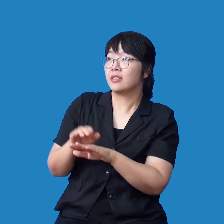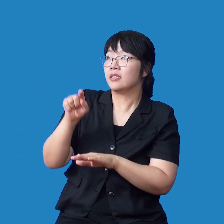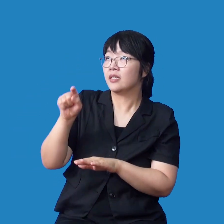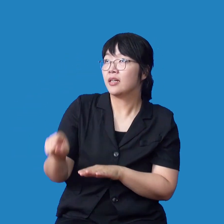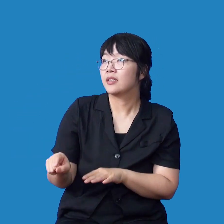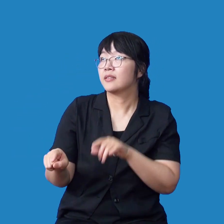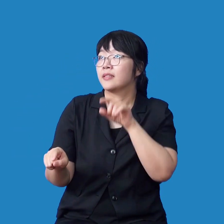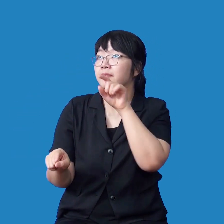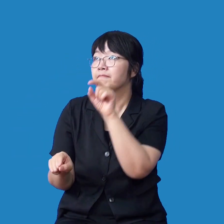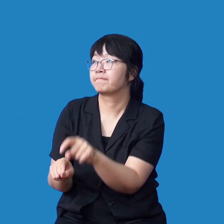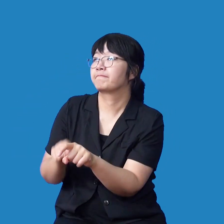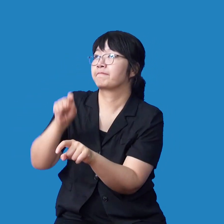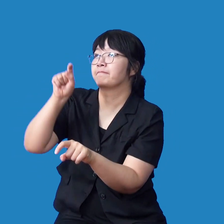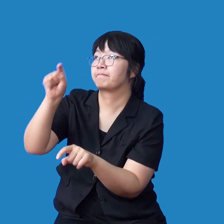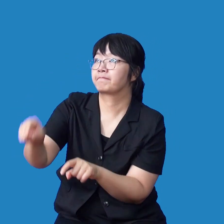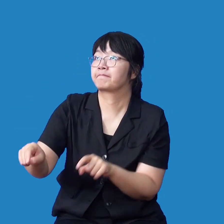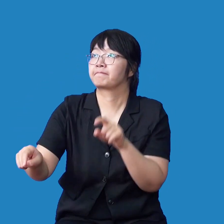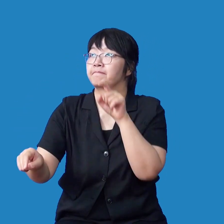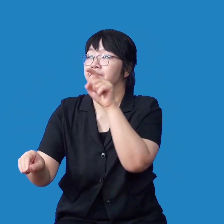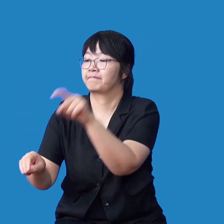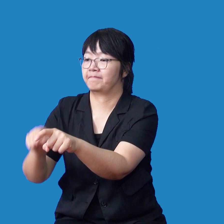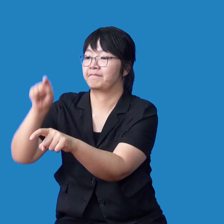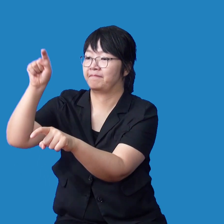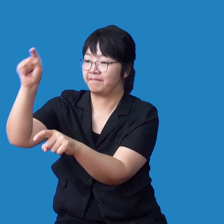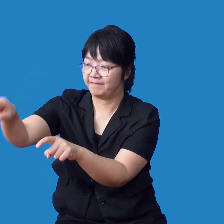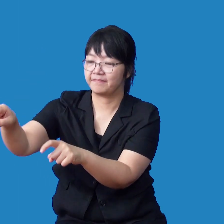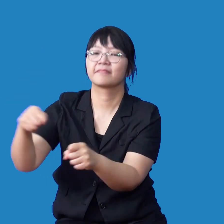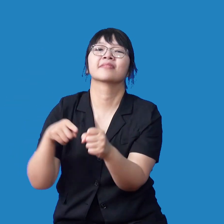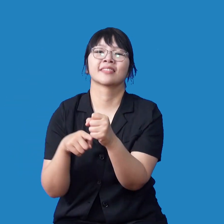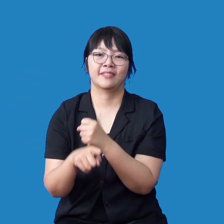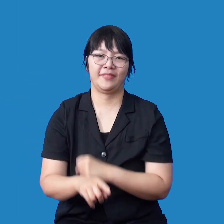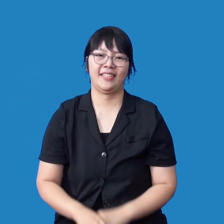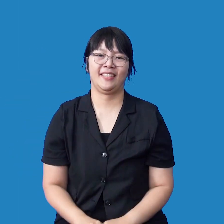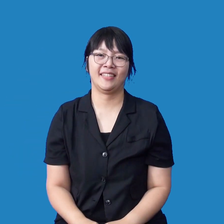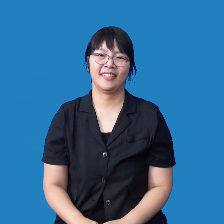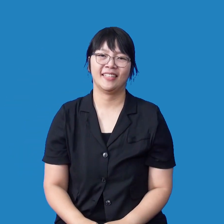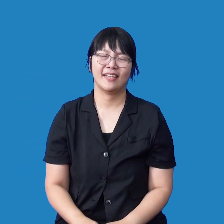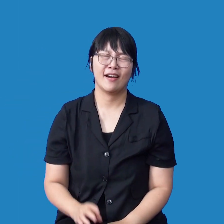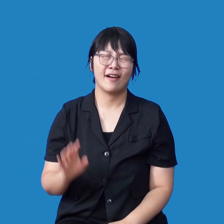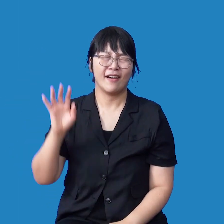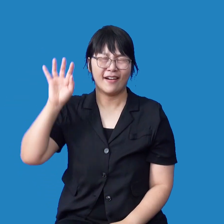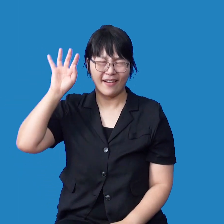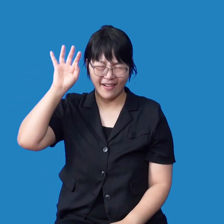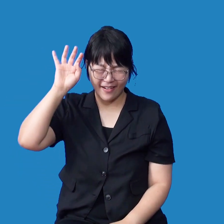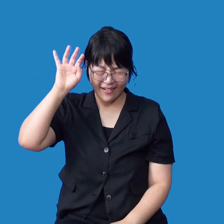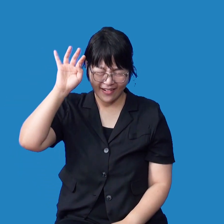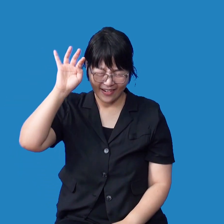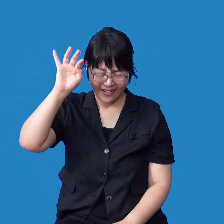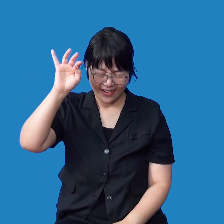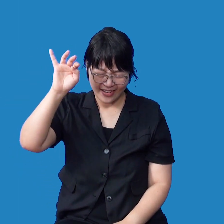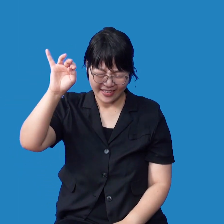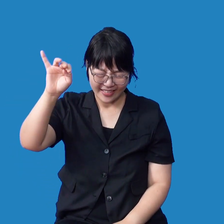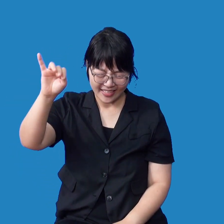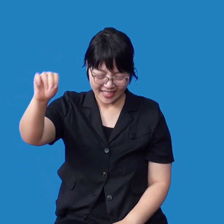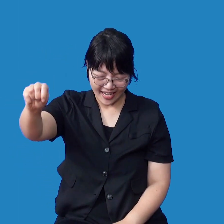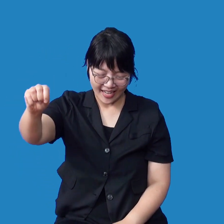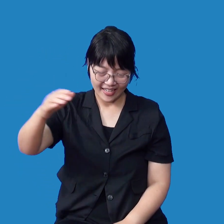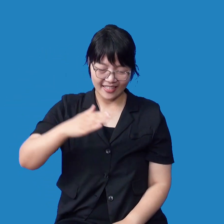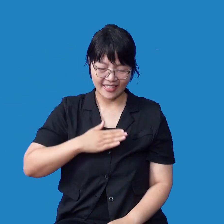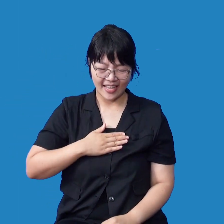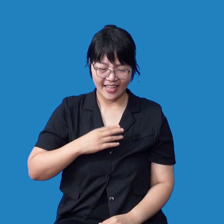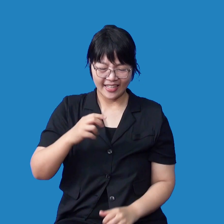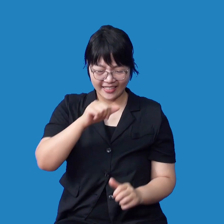걸음 앞으로 나아간다는 것입니다. 그리고 어느 날 우리가 인생의 마지막을 앞에